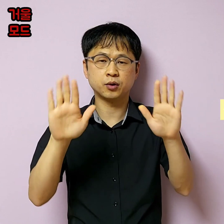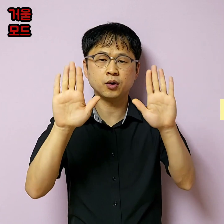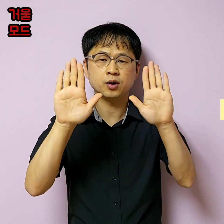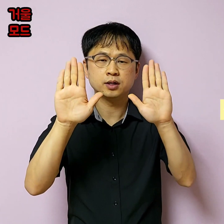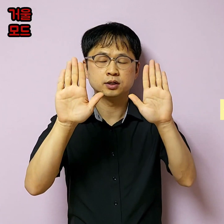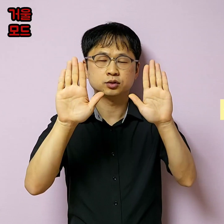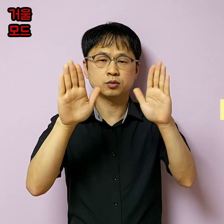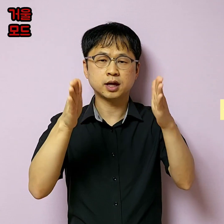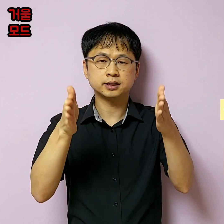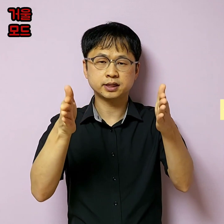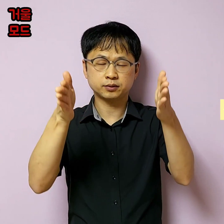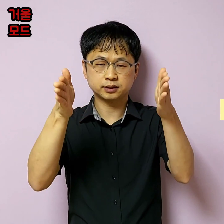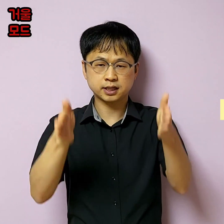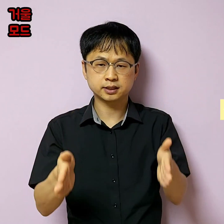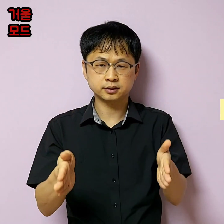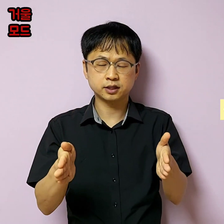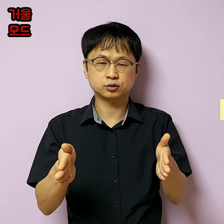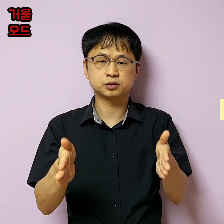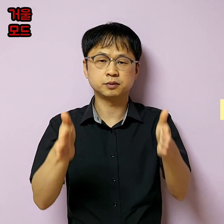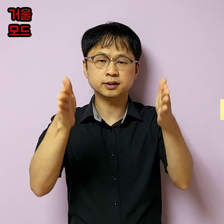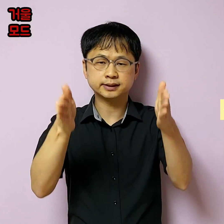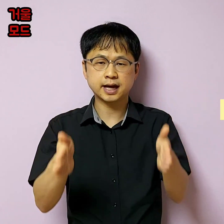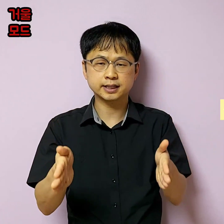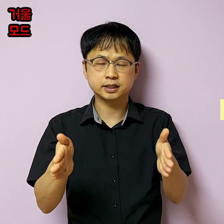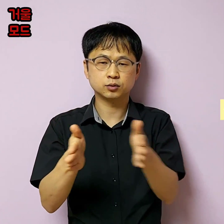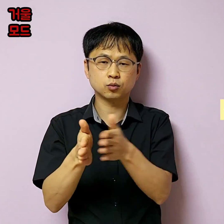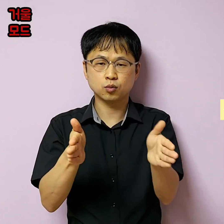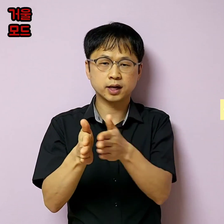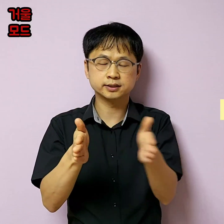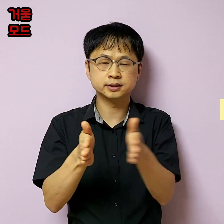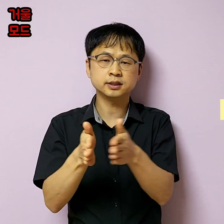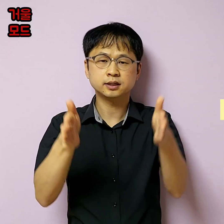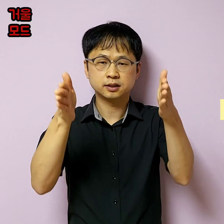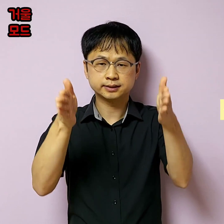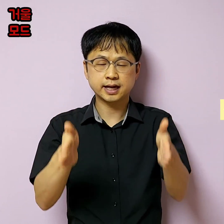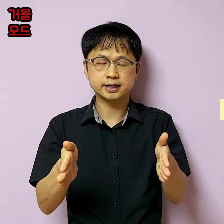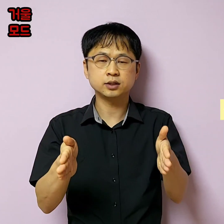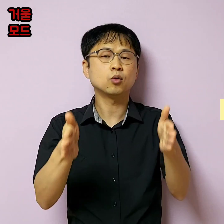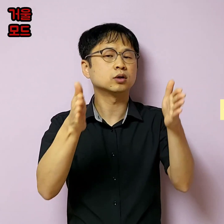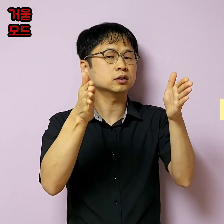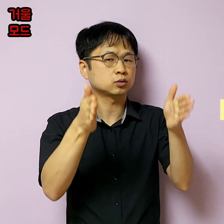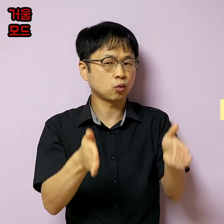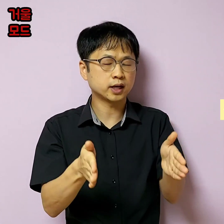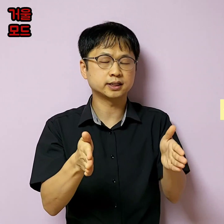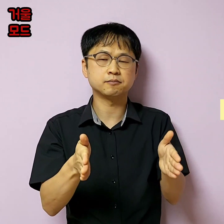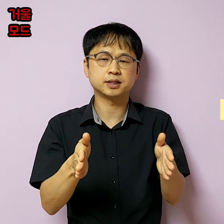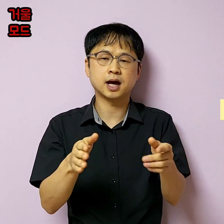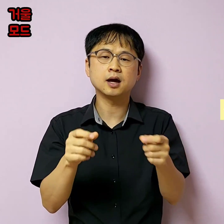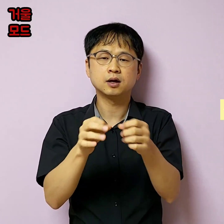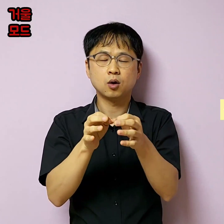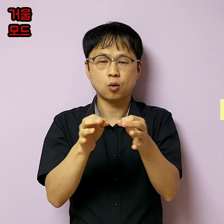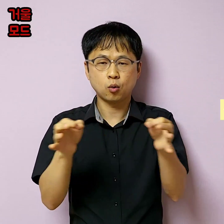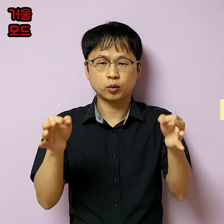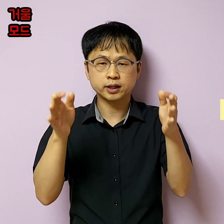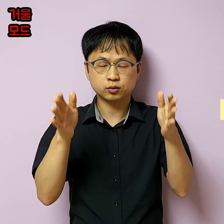되고요. 손날을 세워서 사이를 내려주시면 사이, 요 공간의 사이 혹은 동안이 됩니다.